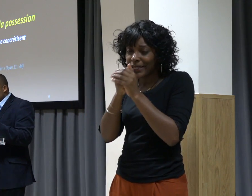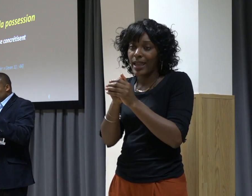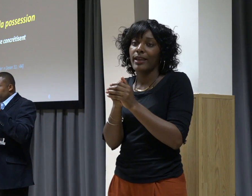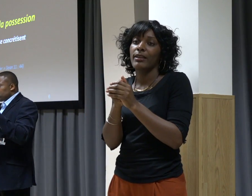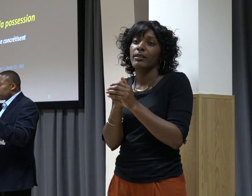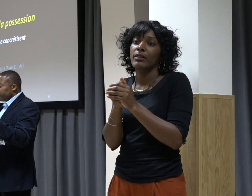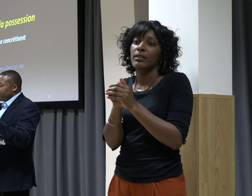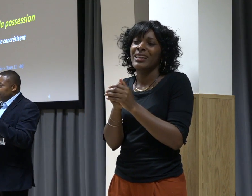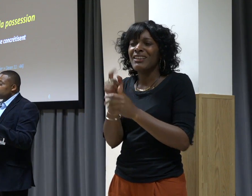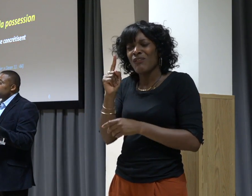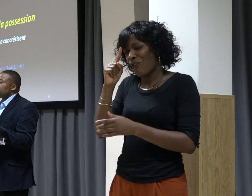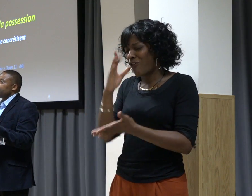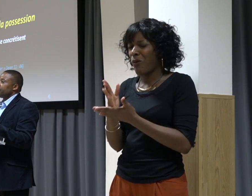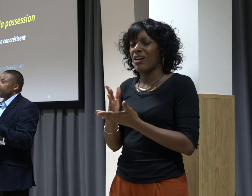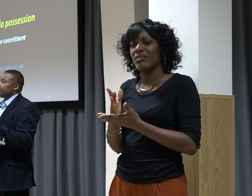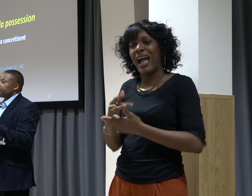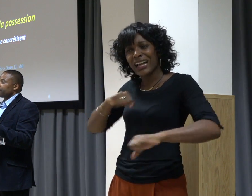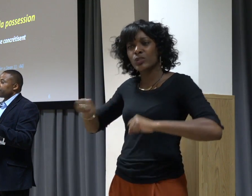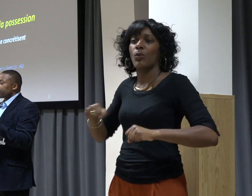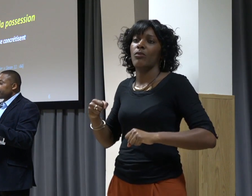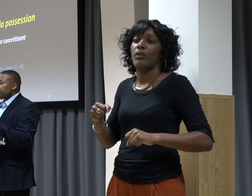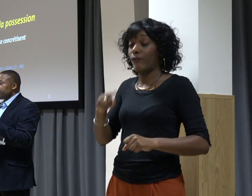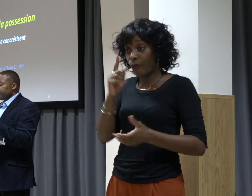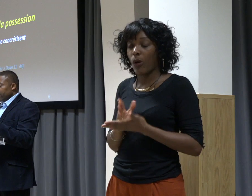que nous puissions mettre notre foi en action,